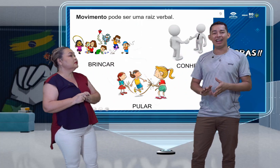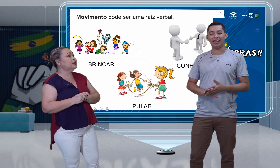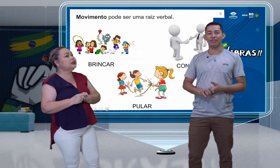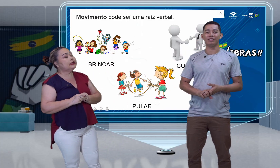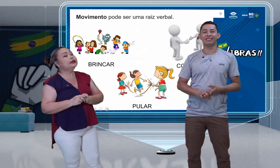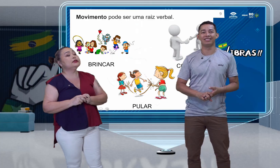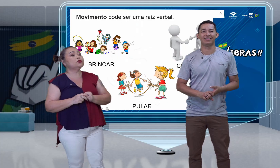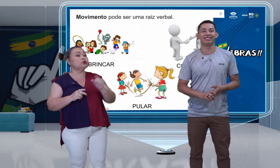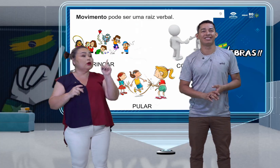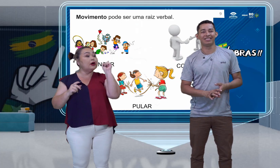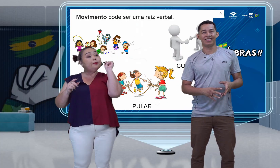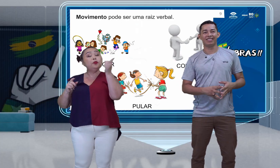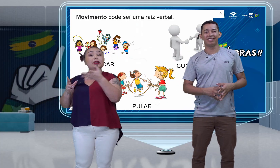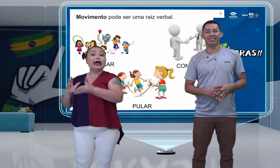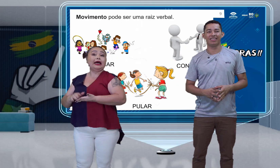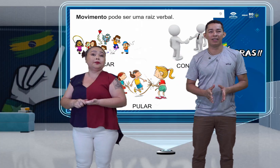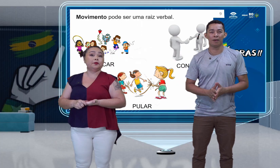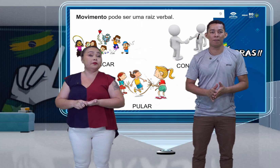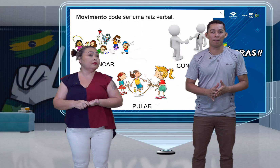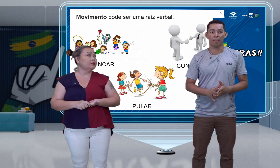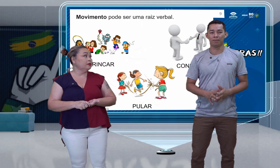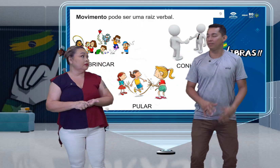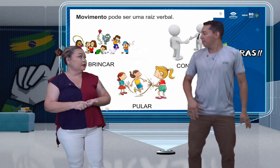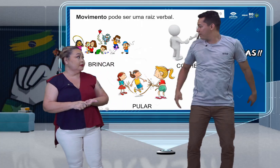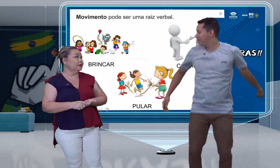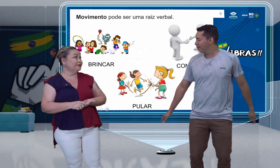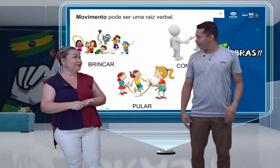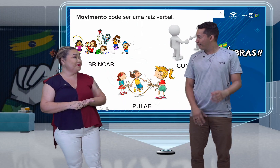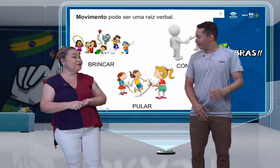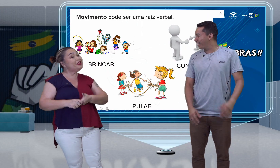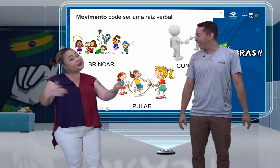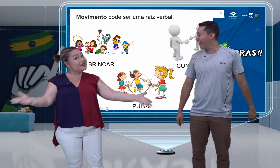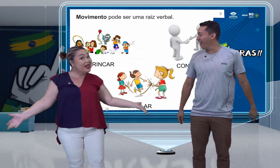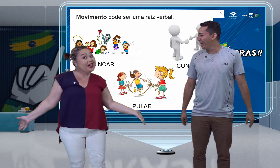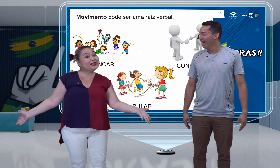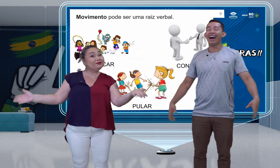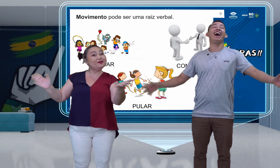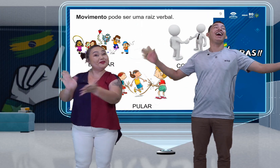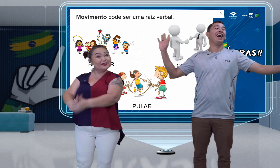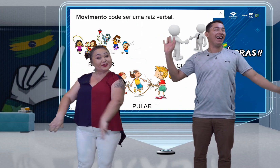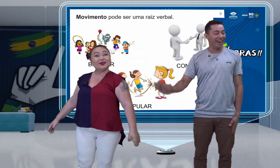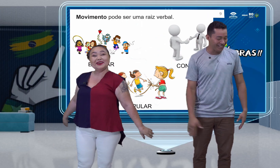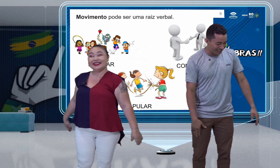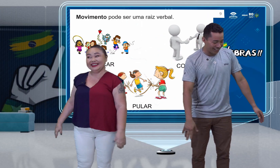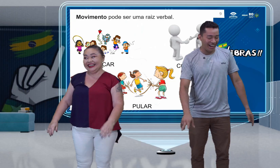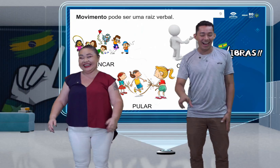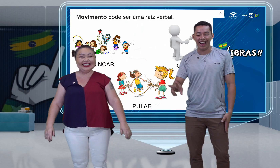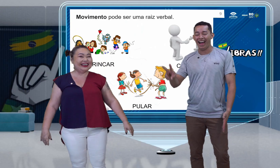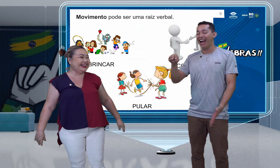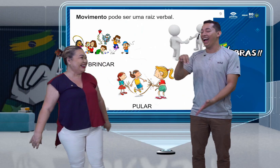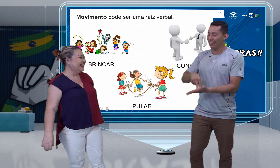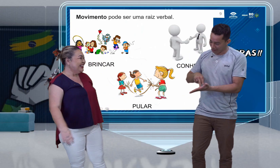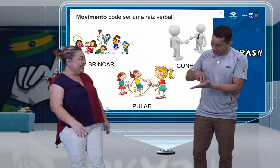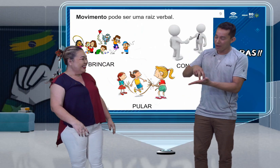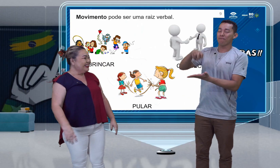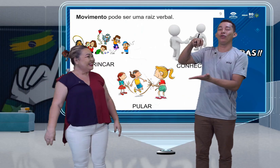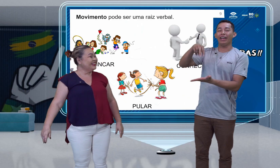entrelado. Isso. Agora, pular. Tem sinais, professor. Tá. Então,